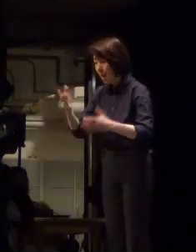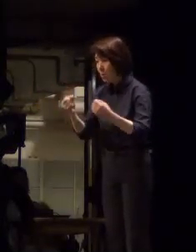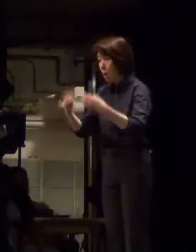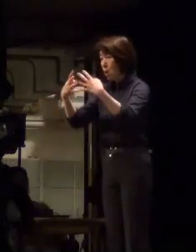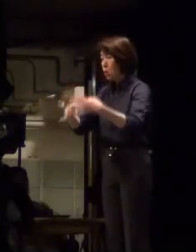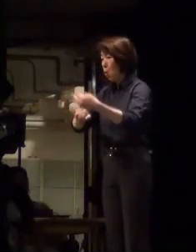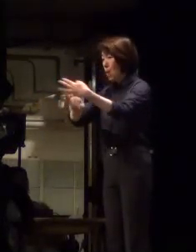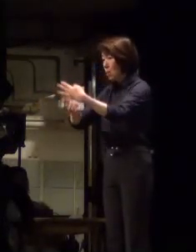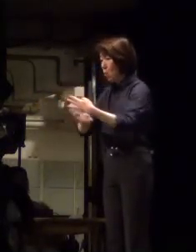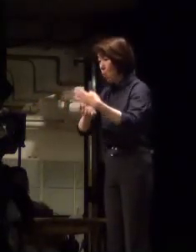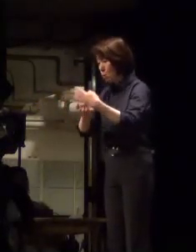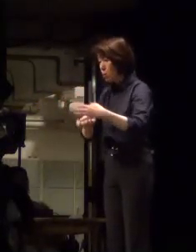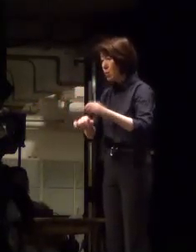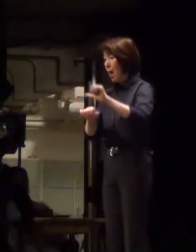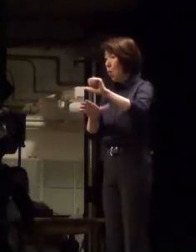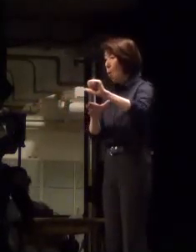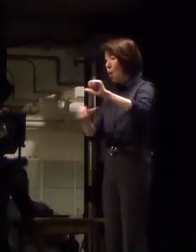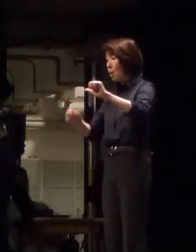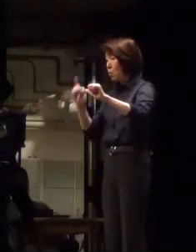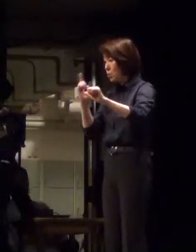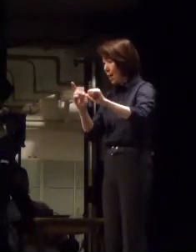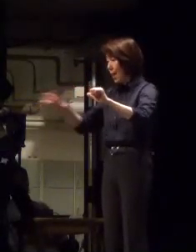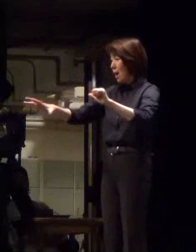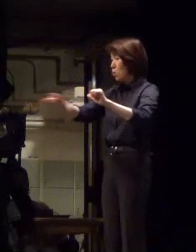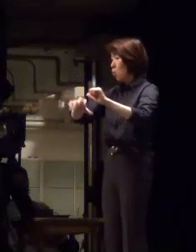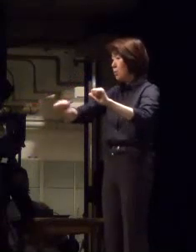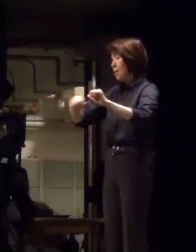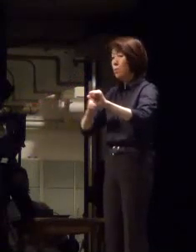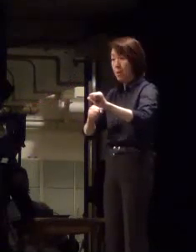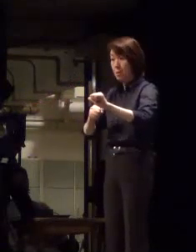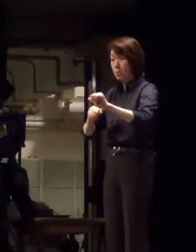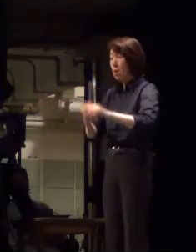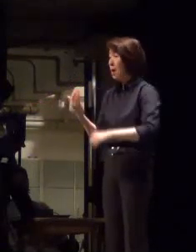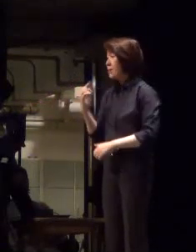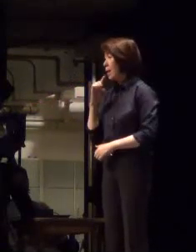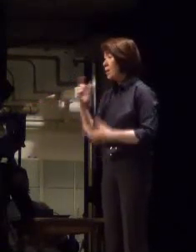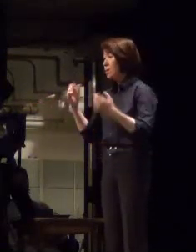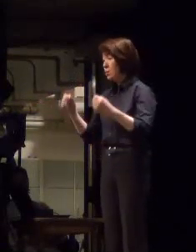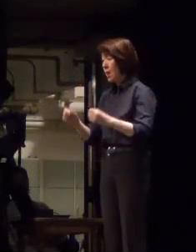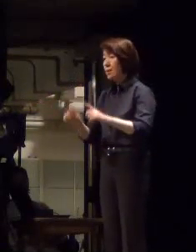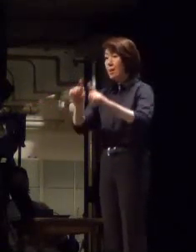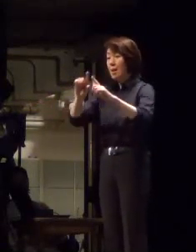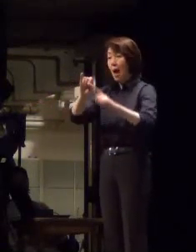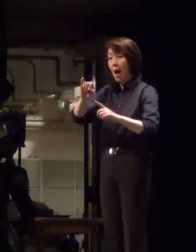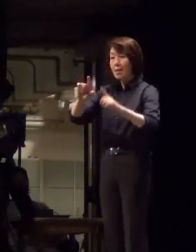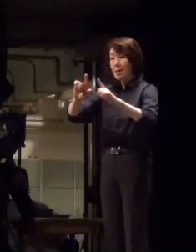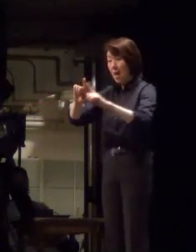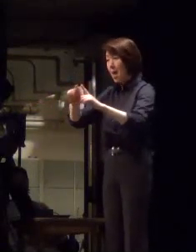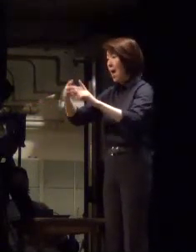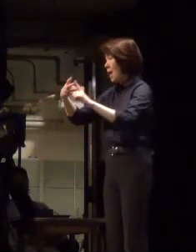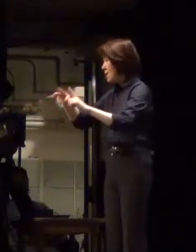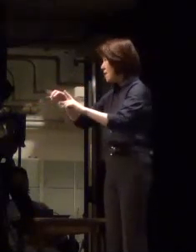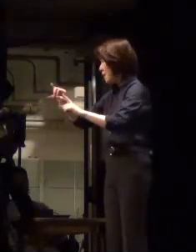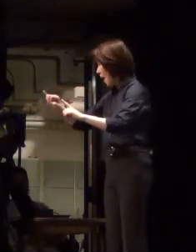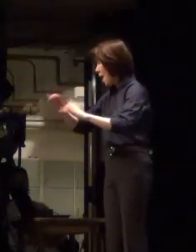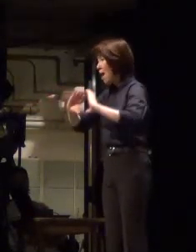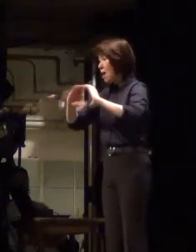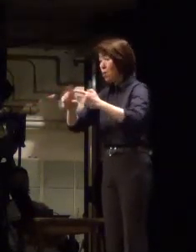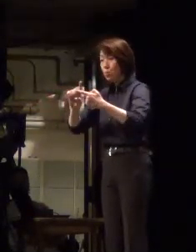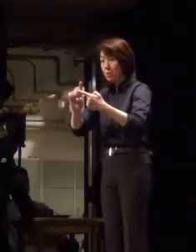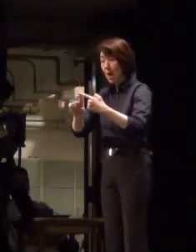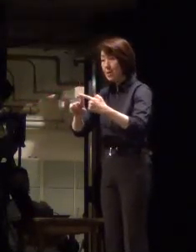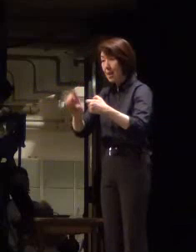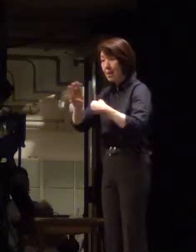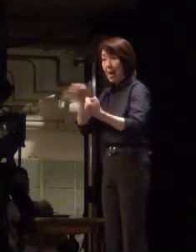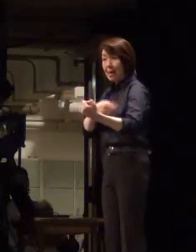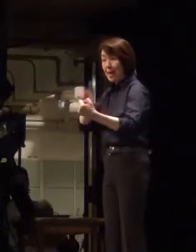って自分たちだけが独占できるようにする。そしてさっきもちょっと出ました IAEA と言っている国際的な原子力マフィ